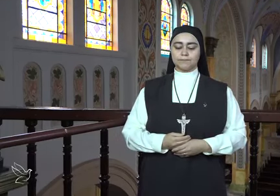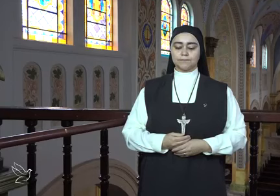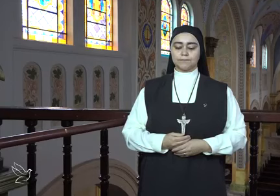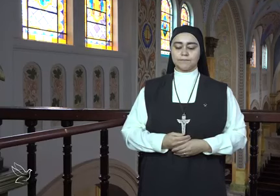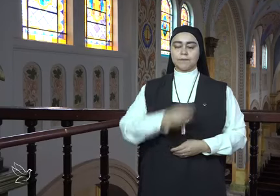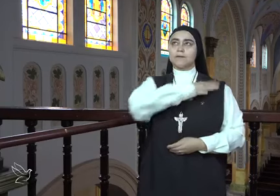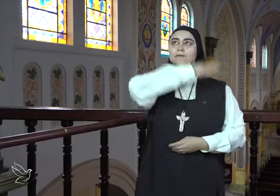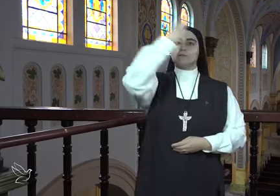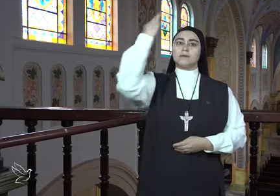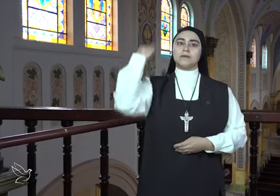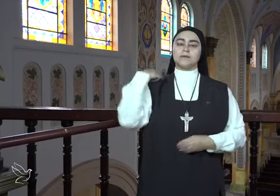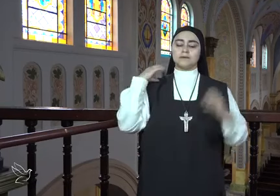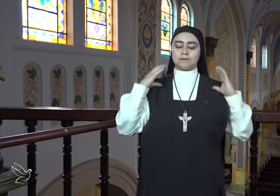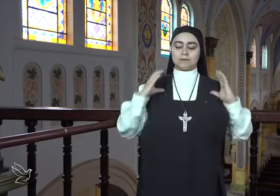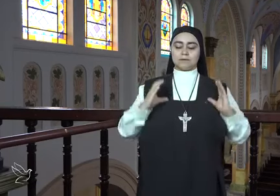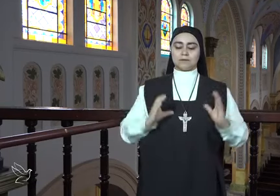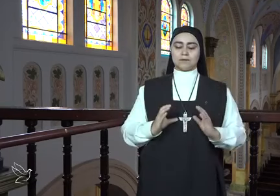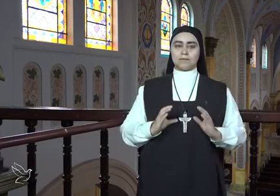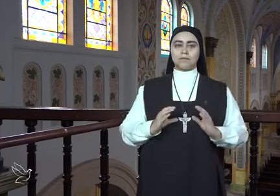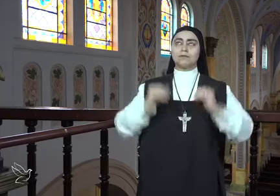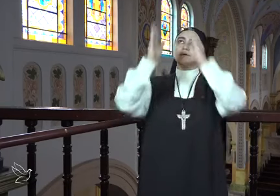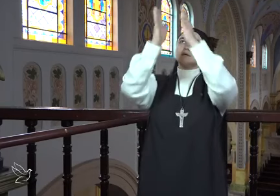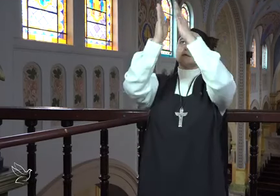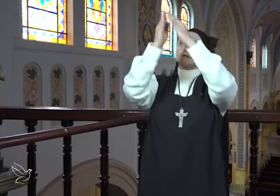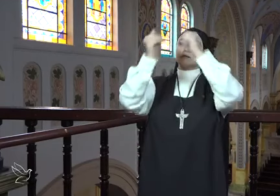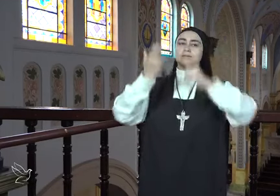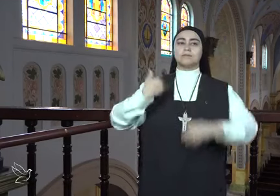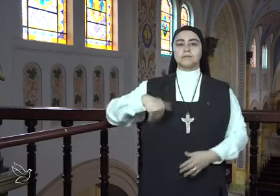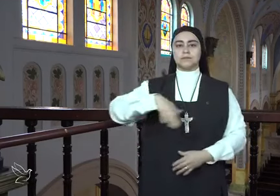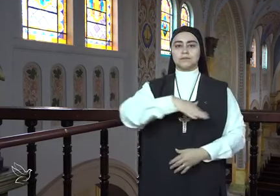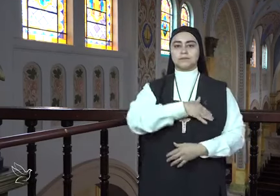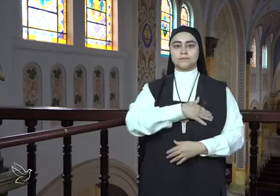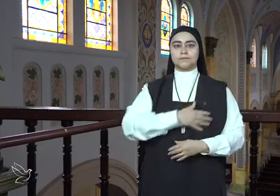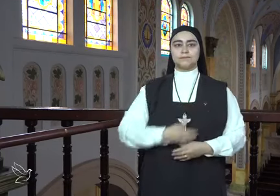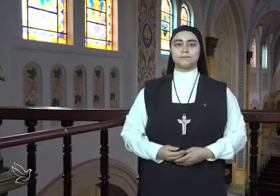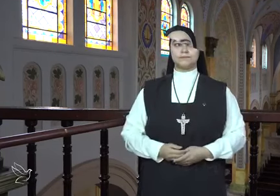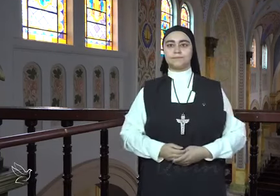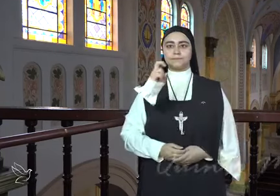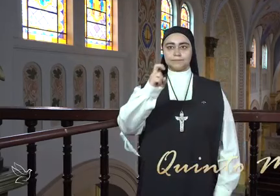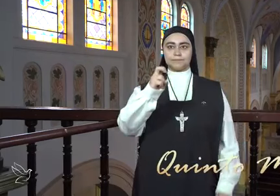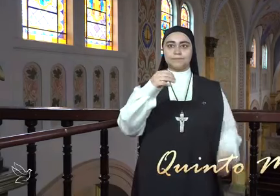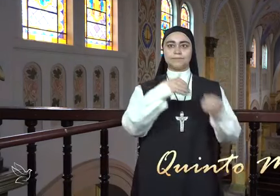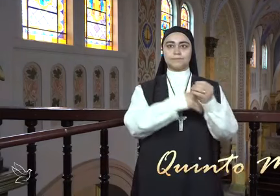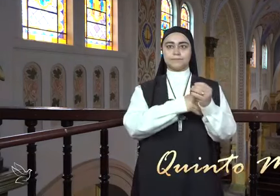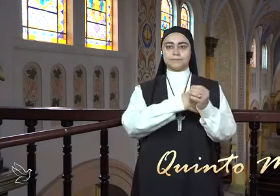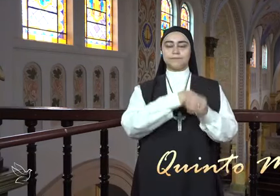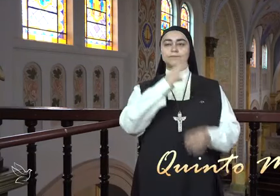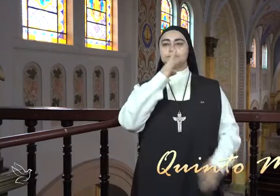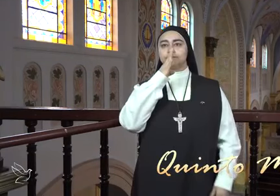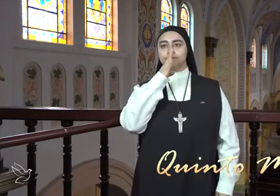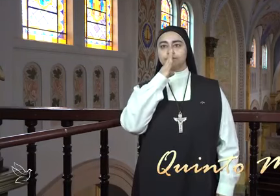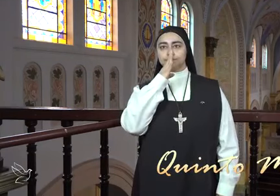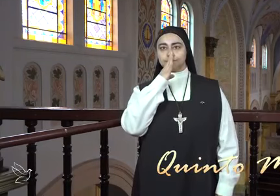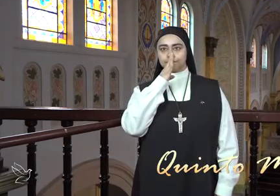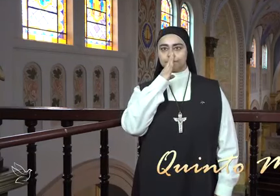Nossa Senhora do Carmo, rogai por nós. No quinto mistério gozoso,